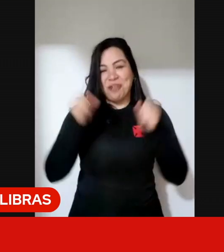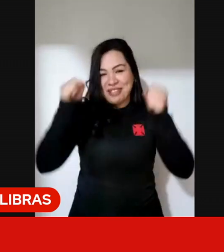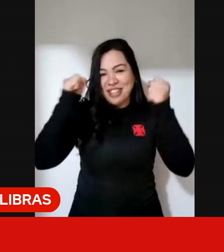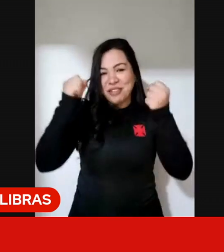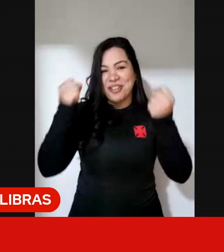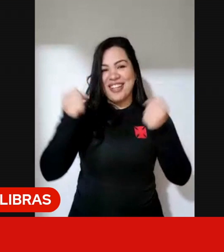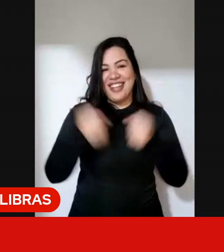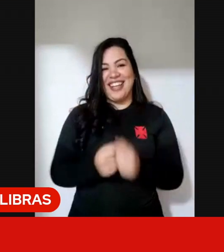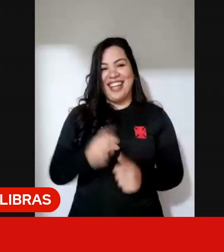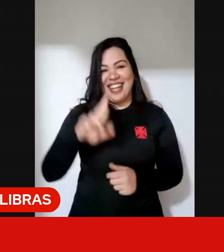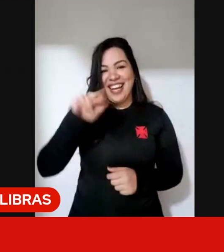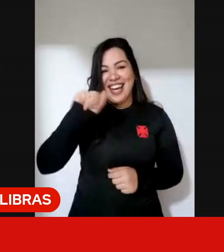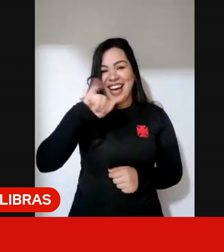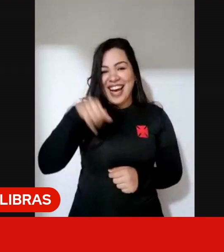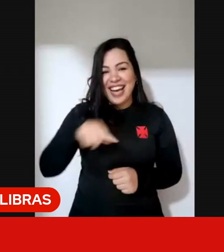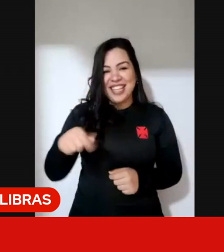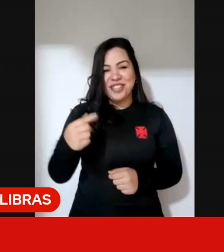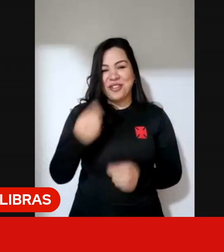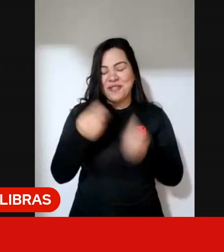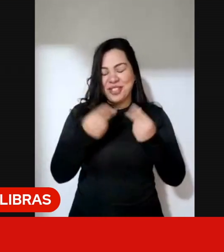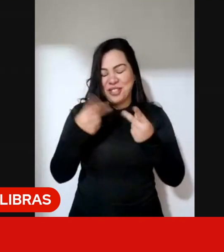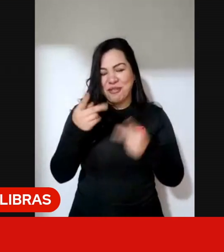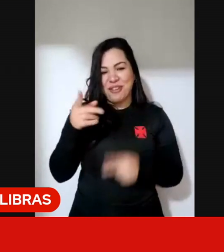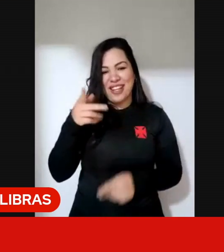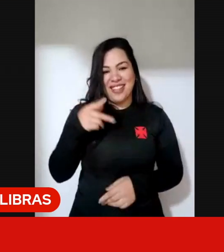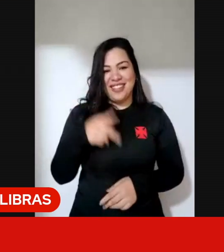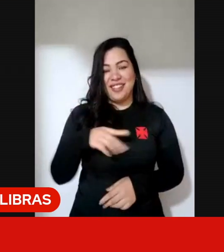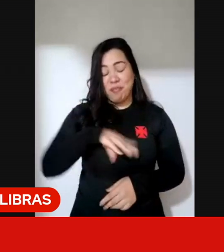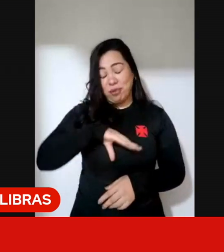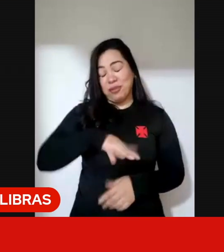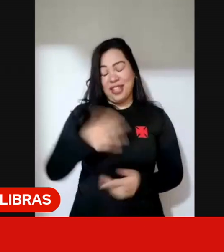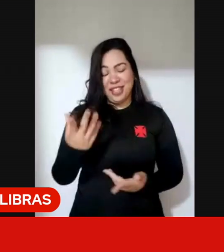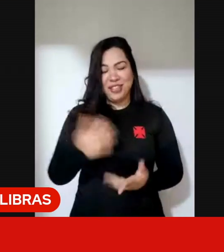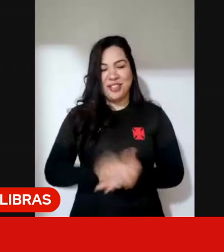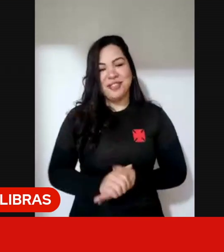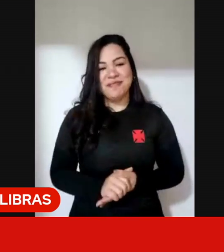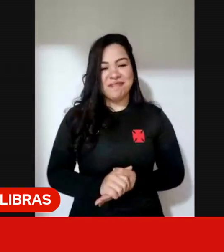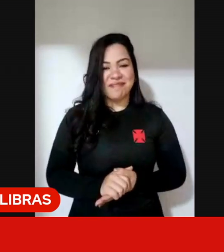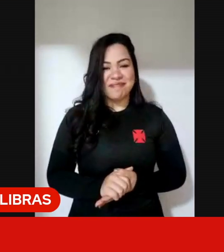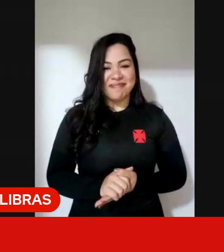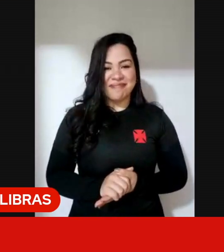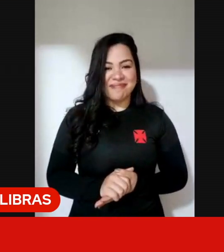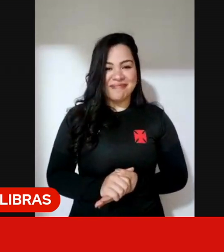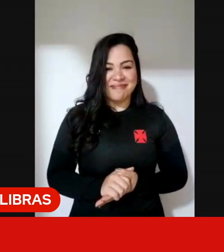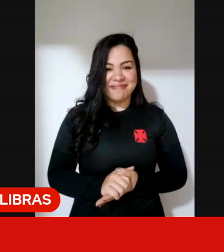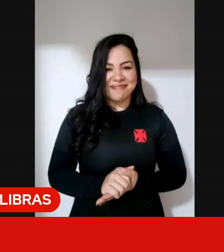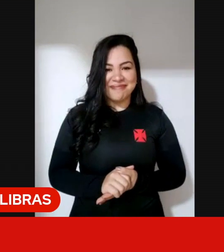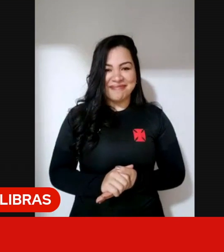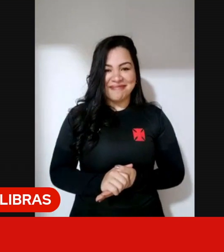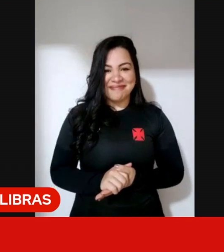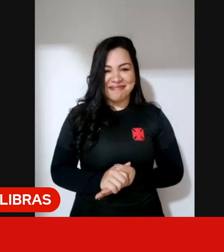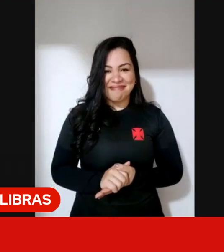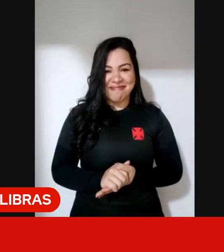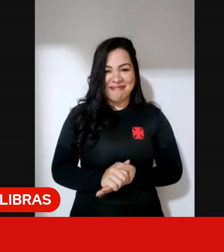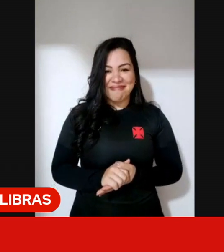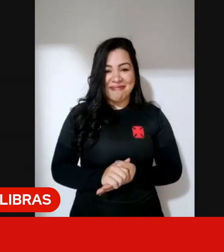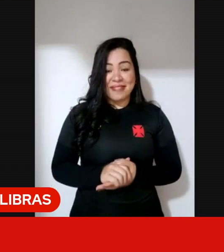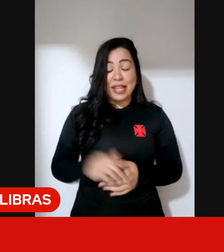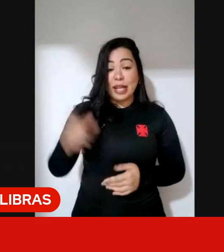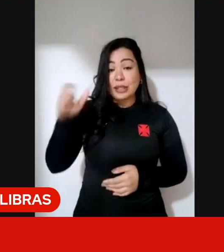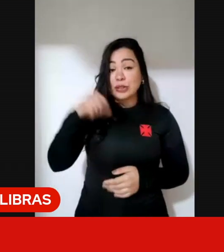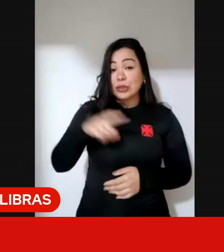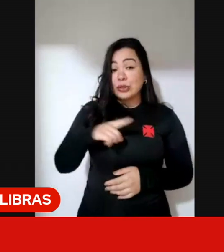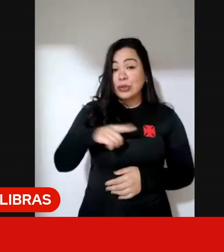verdadeira torcedora, né? Aquela raiz, como a gente fala em português. A gente tem vascaíno pelo